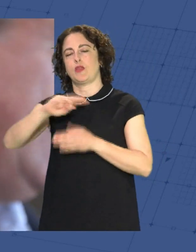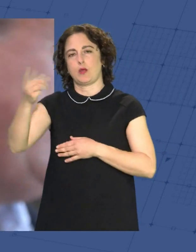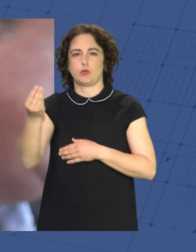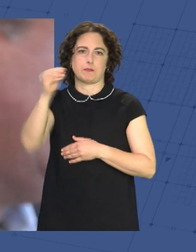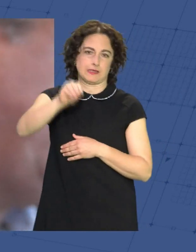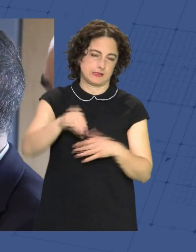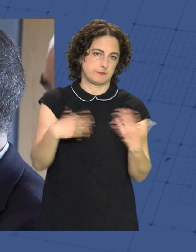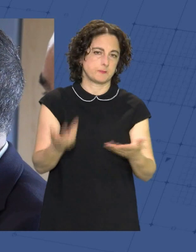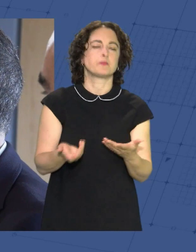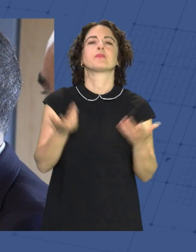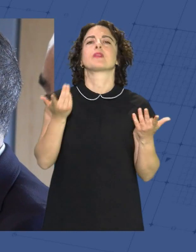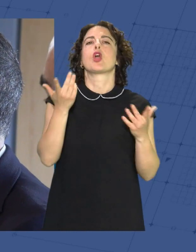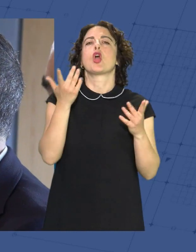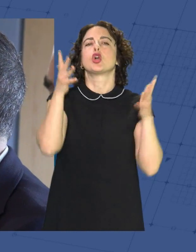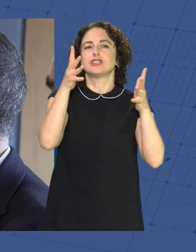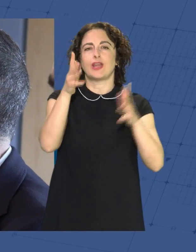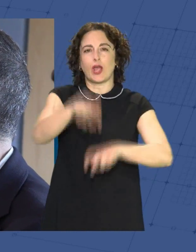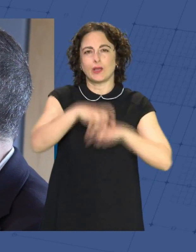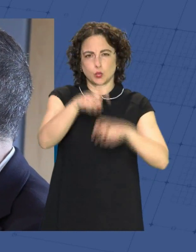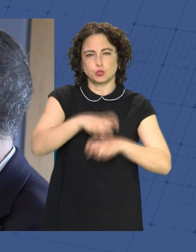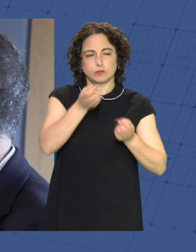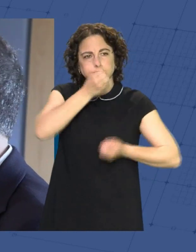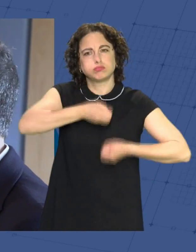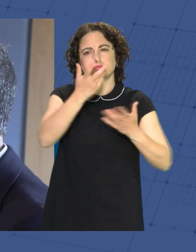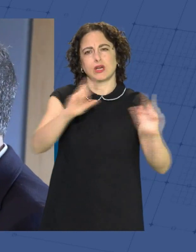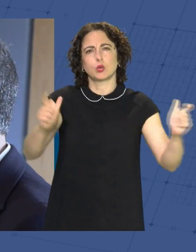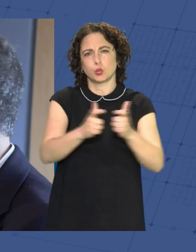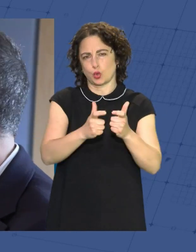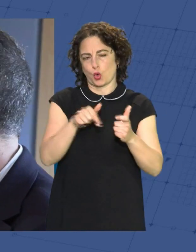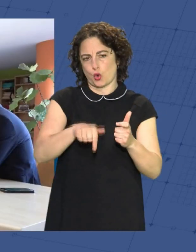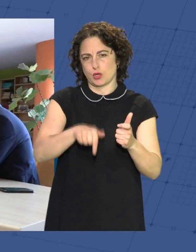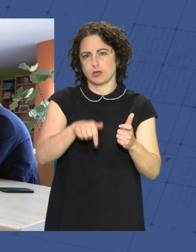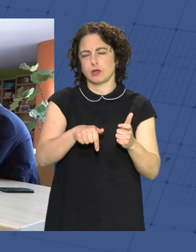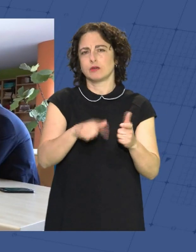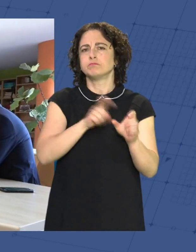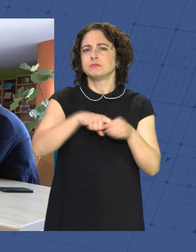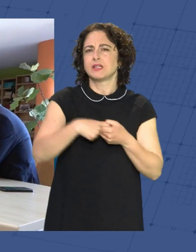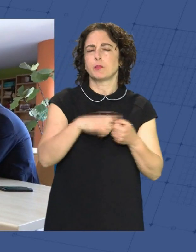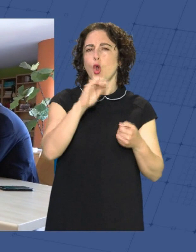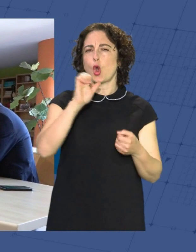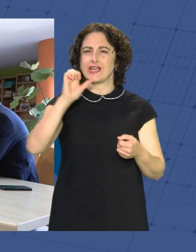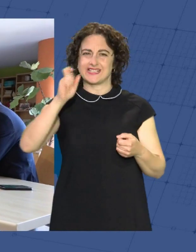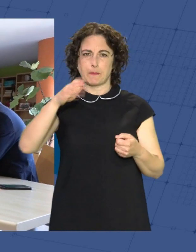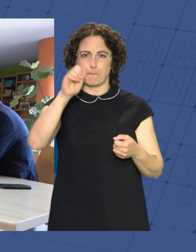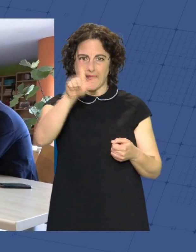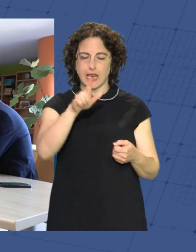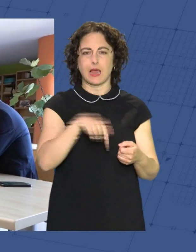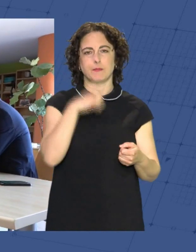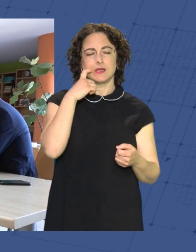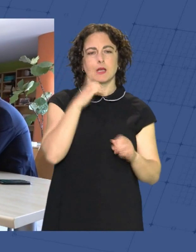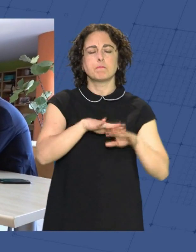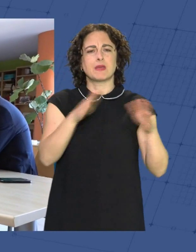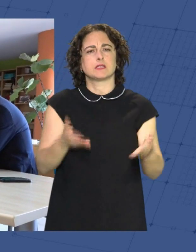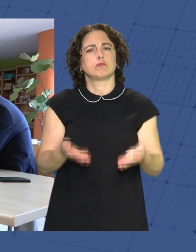El consejero de Agricultura lo ha anunciado tras la reunión que ha mantenido hoy con miembros de Coexpal en Almería. Sobre la mesa,